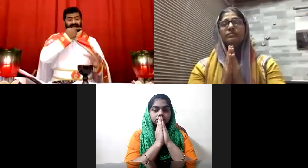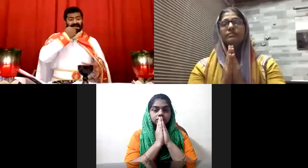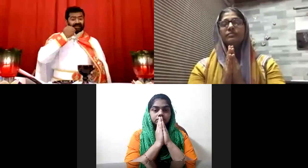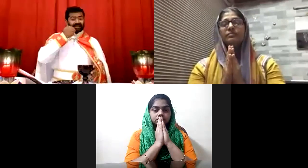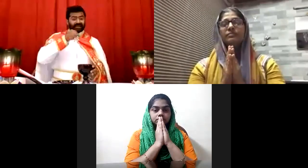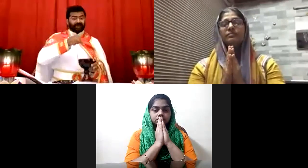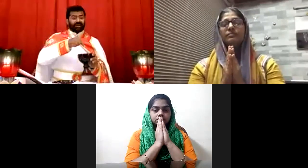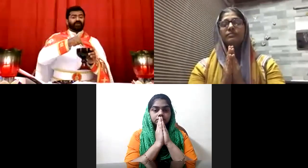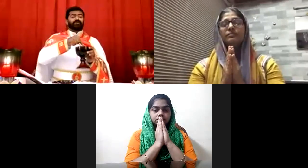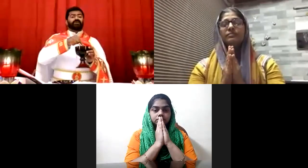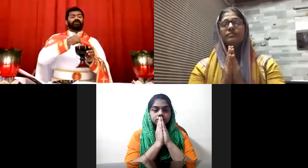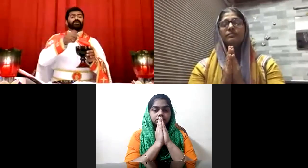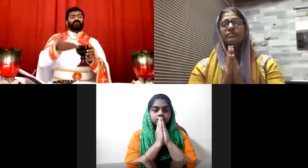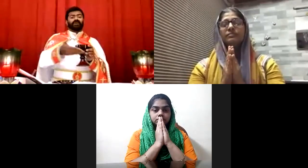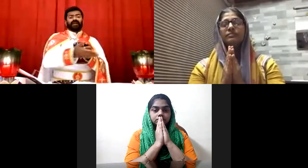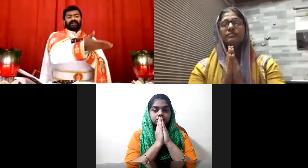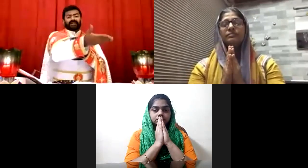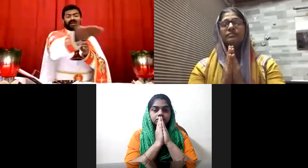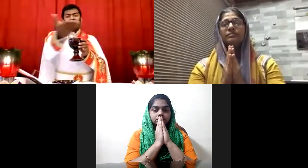എന്റെ രക്തമാകുന്നു.